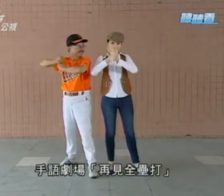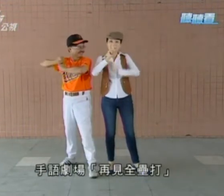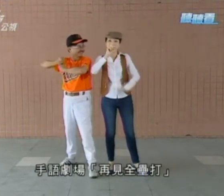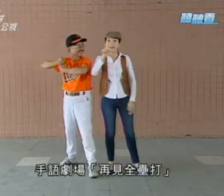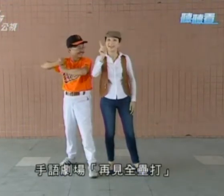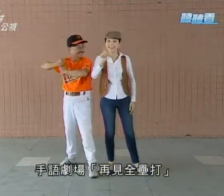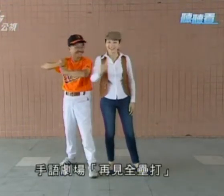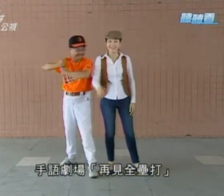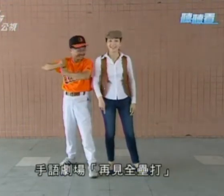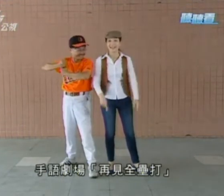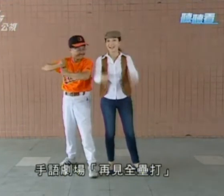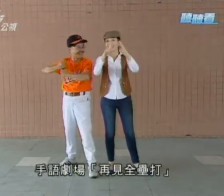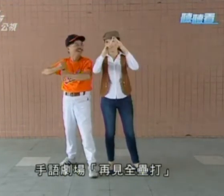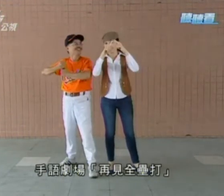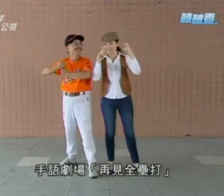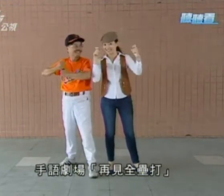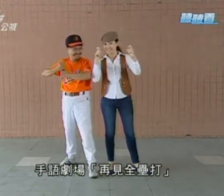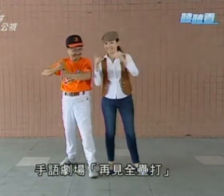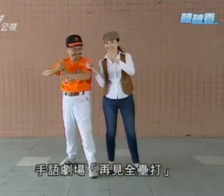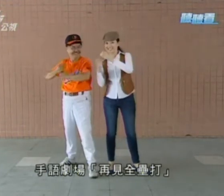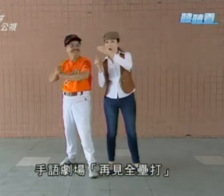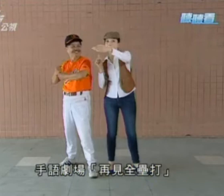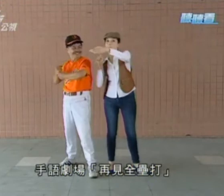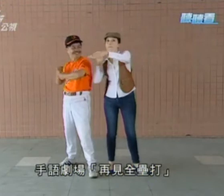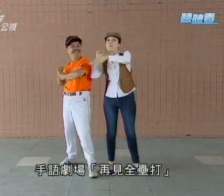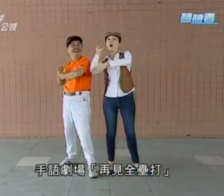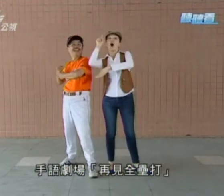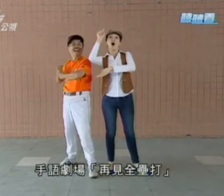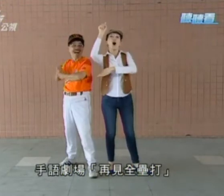剧场》。再见，全雷打！